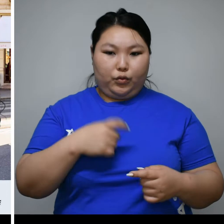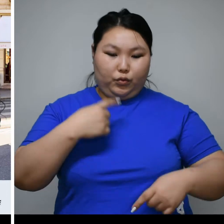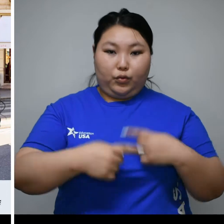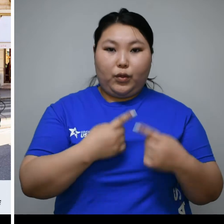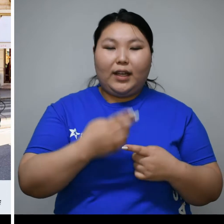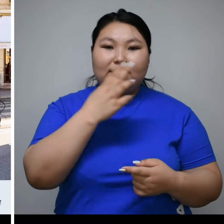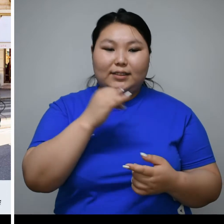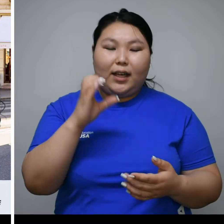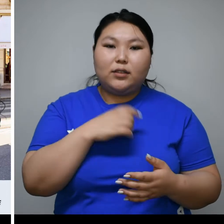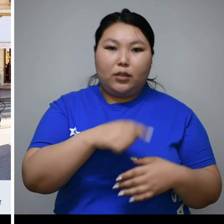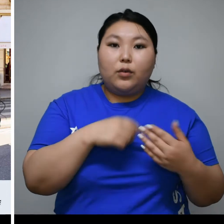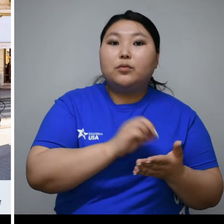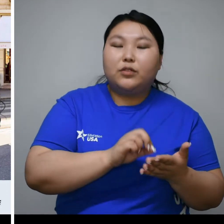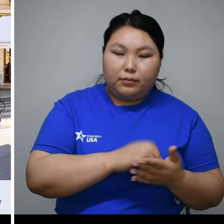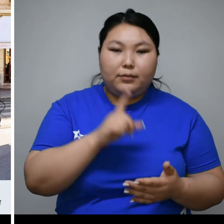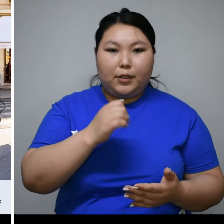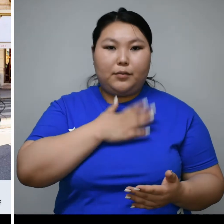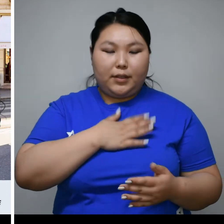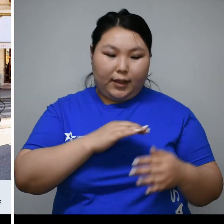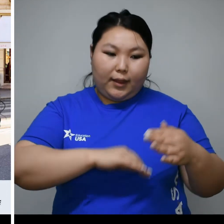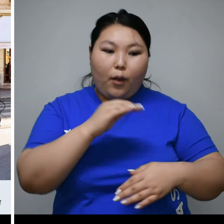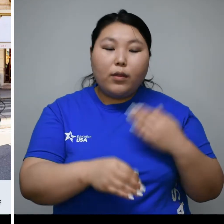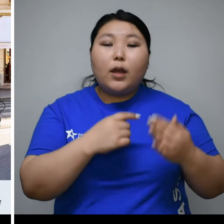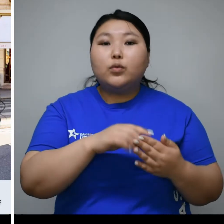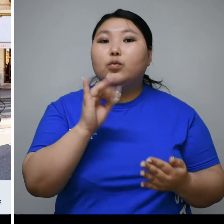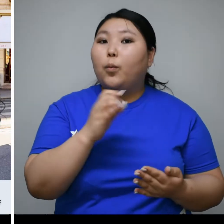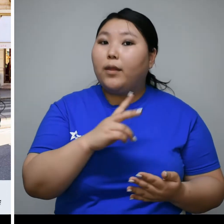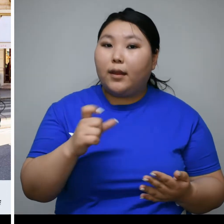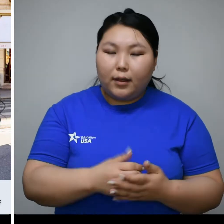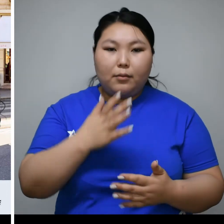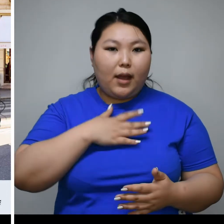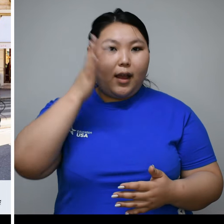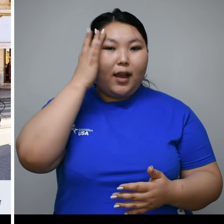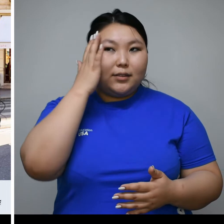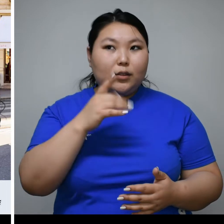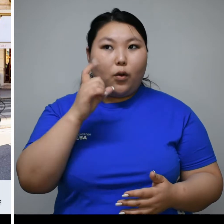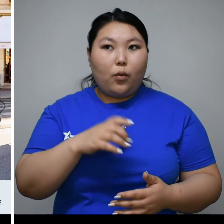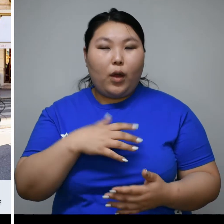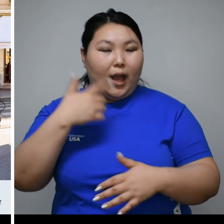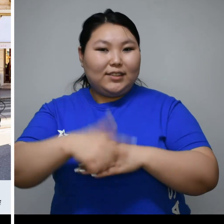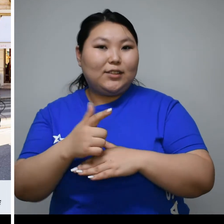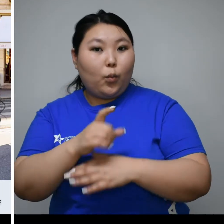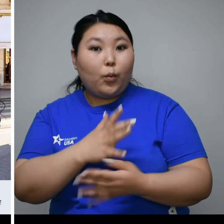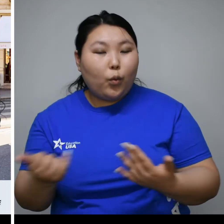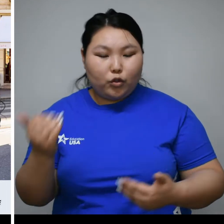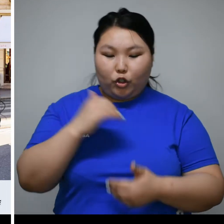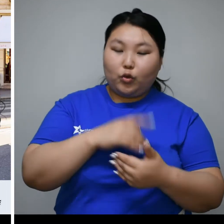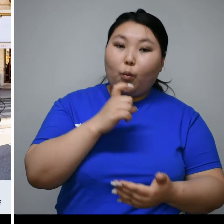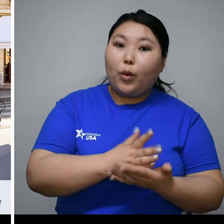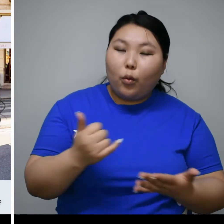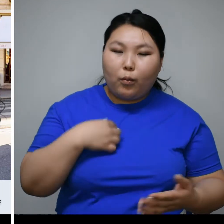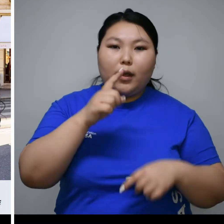хүнийхээ талаар цаасан дээр өөрөө бичээд за миний давуу тал чинь юу вэ? Би чинь гадагшаага хүн бэлүү, дотогшоогоо хүн